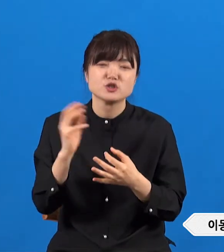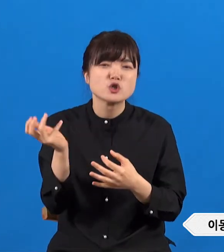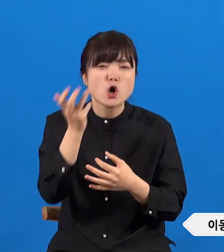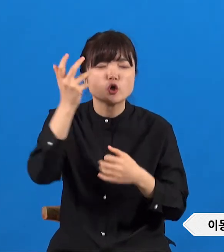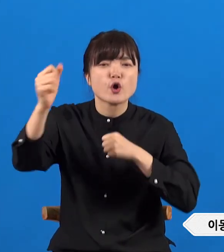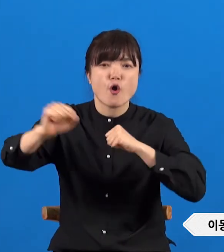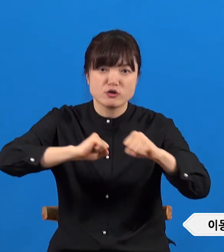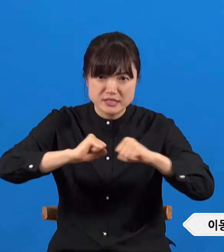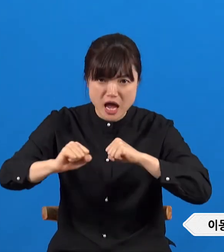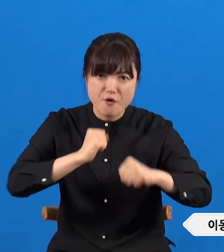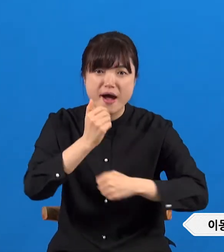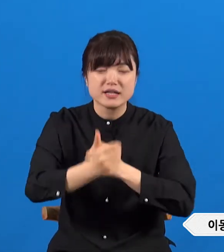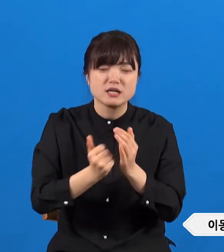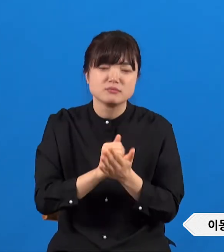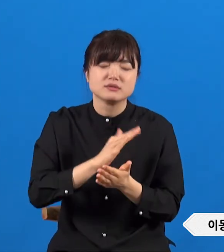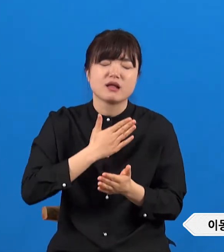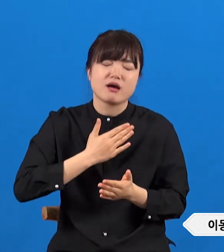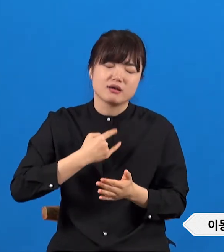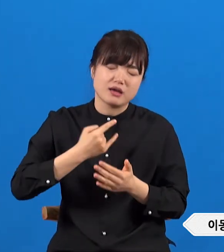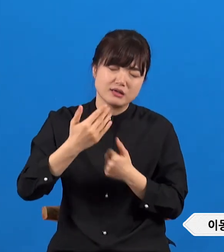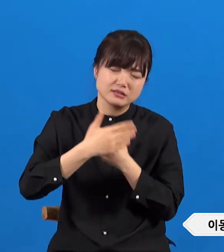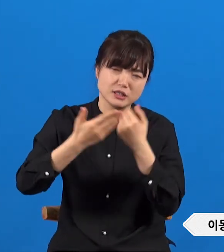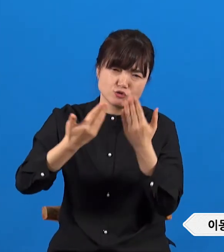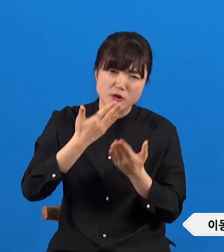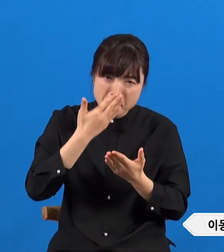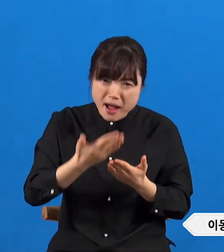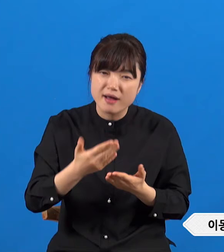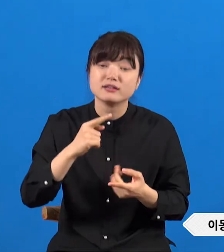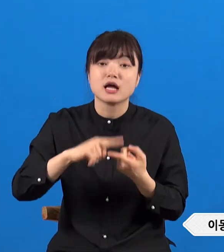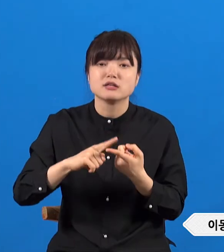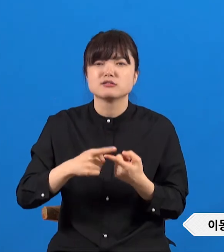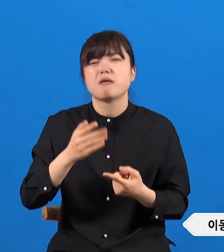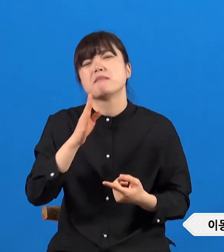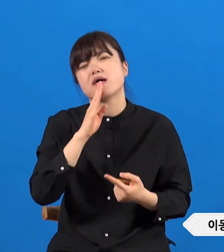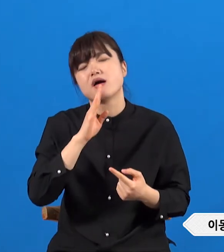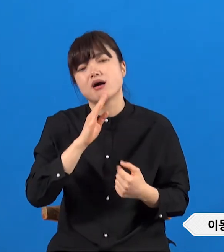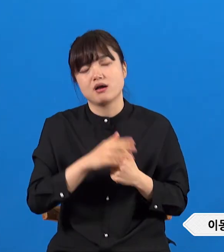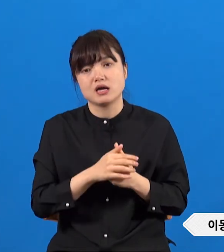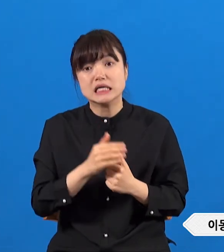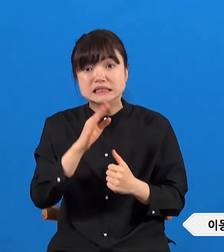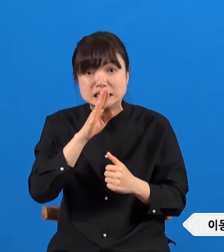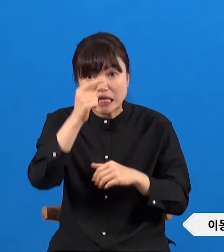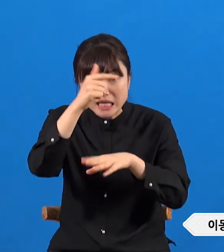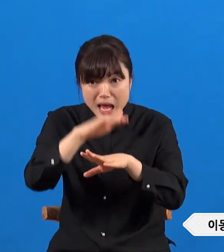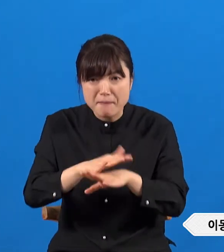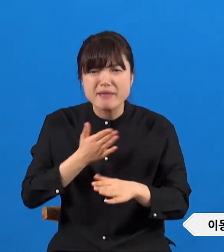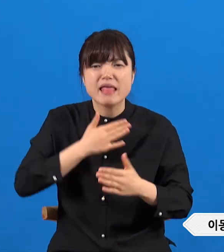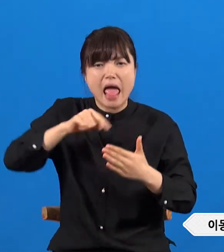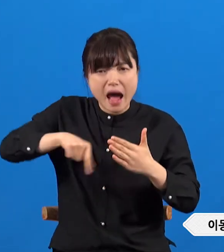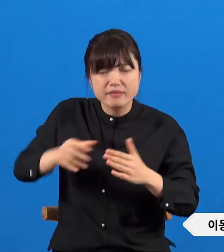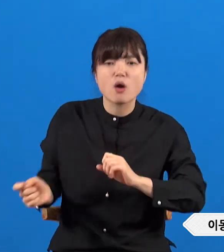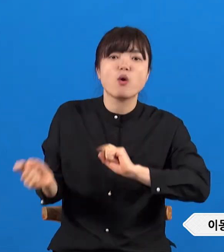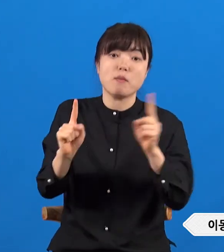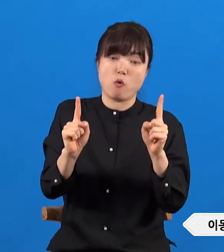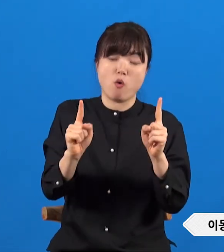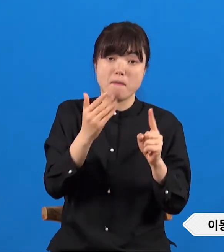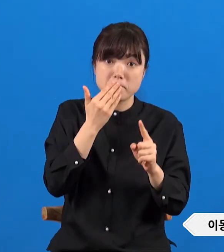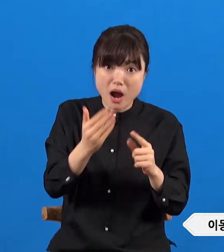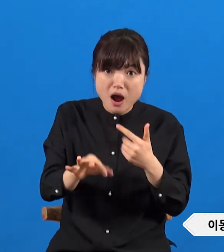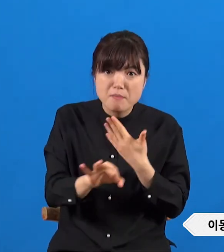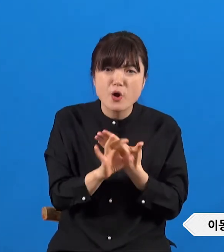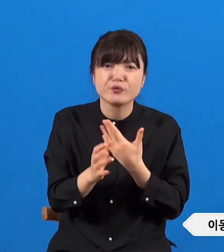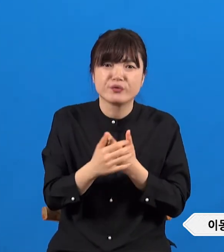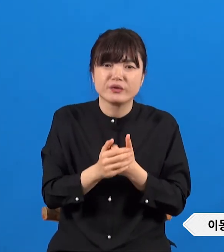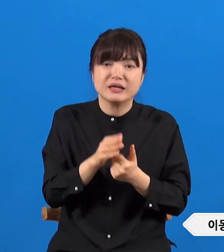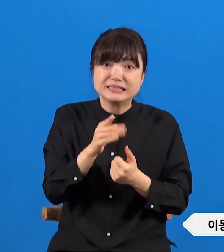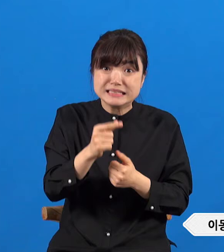성령이 역사하고 하나님이 내게 은혜를 주실 수 있다. 그렇습니다. 진정한 예배가 내 안에서 회복될 수 있다면,